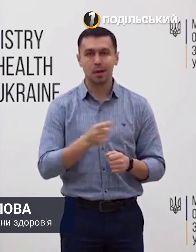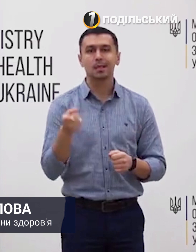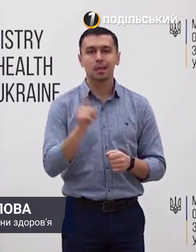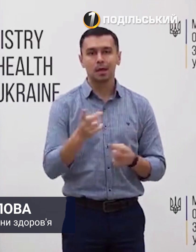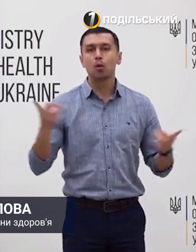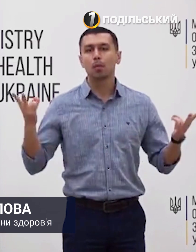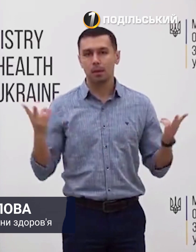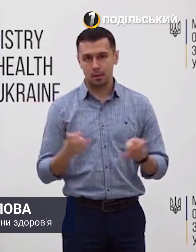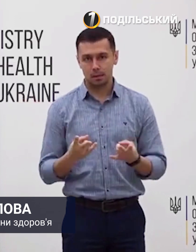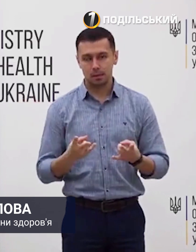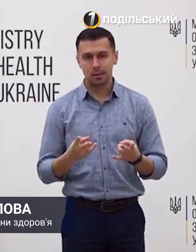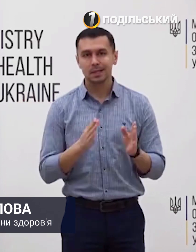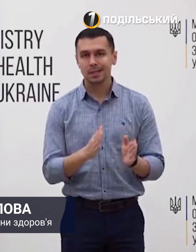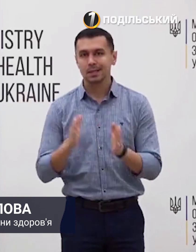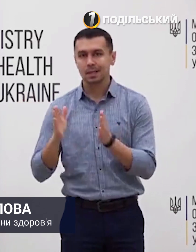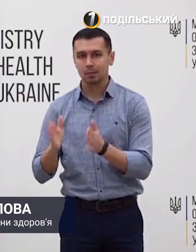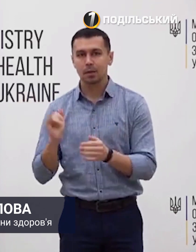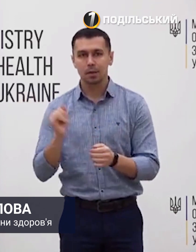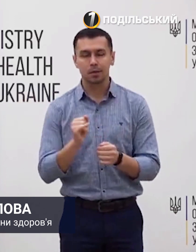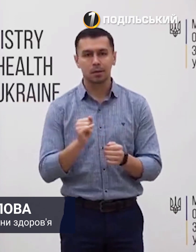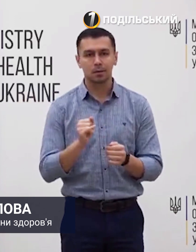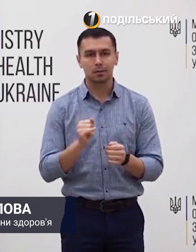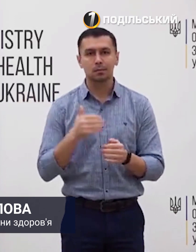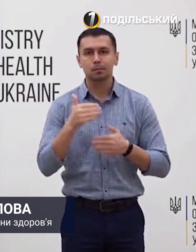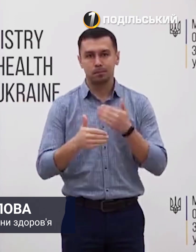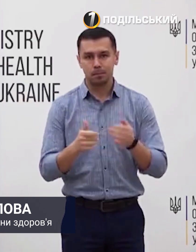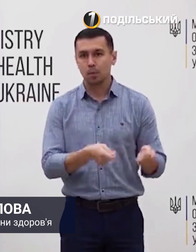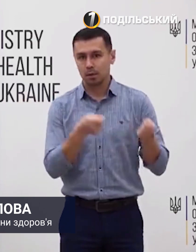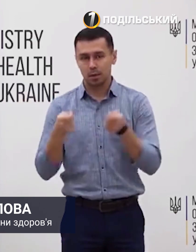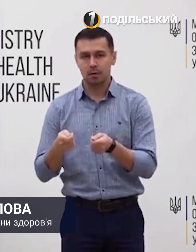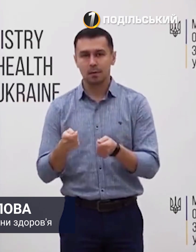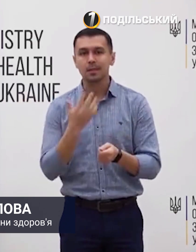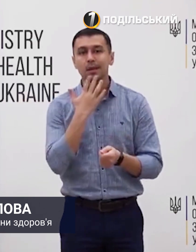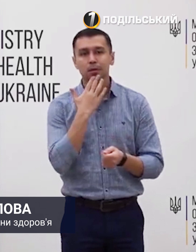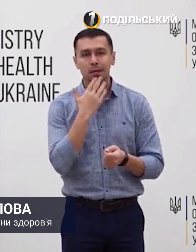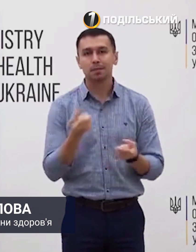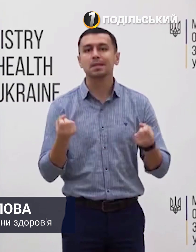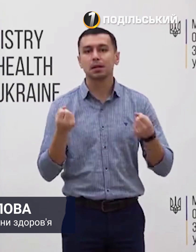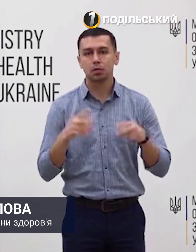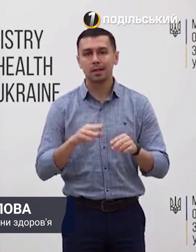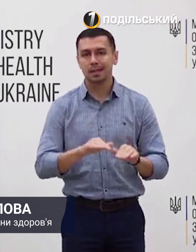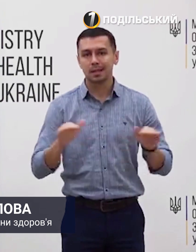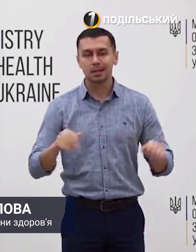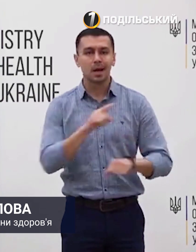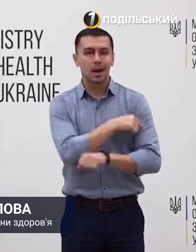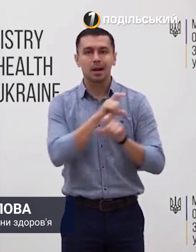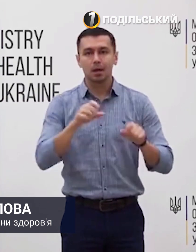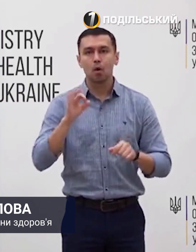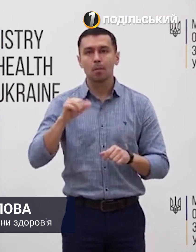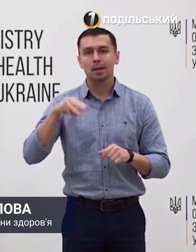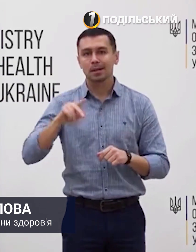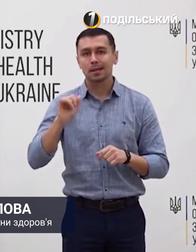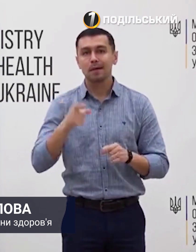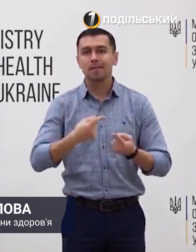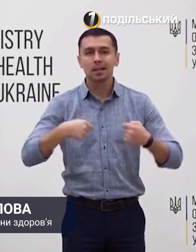та необхідність системності і ритмічності поставок. Національна спеціалізована дитяча лікарня «Охмадит»